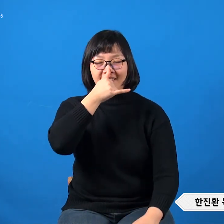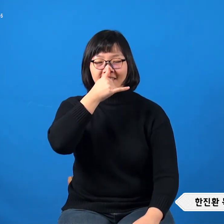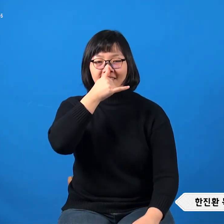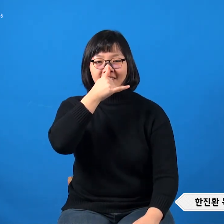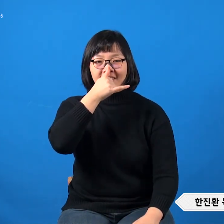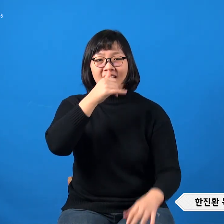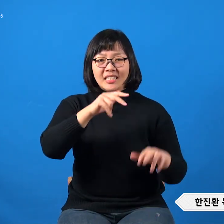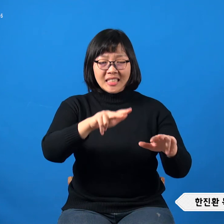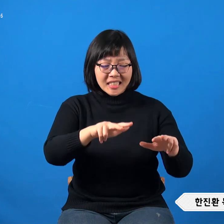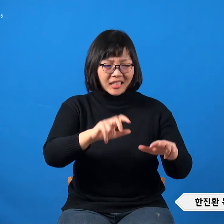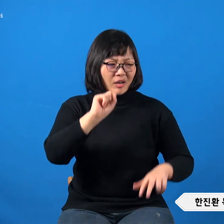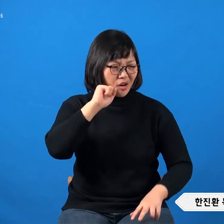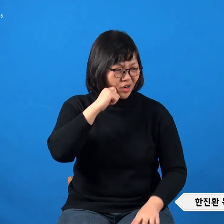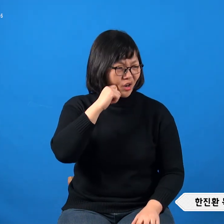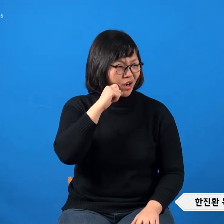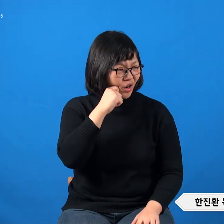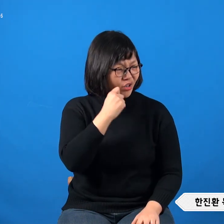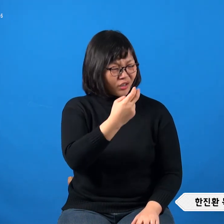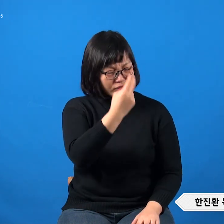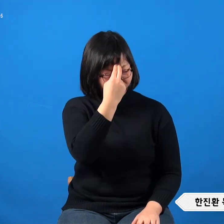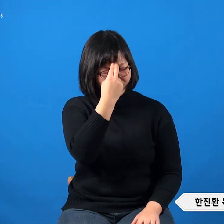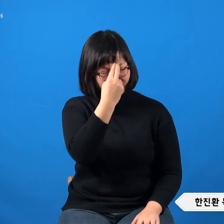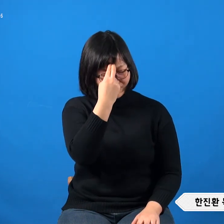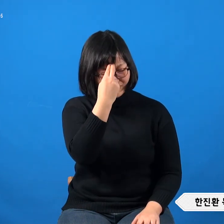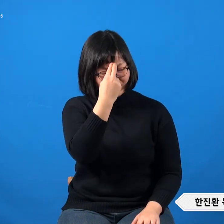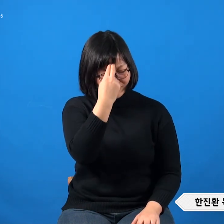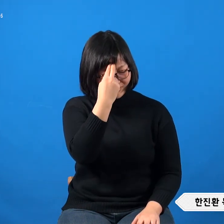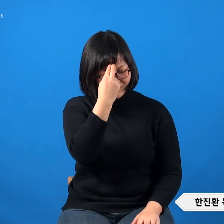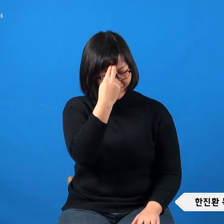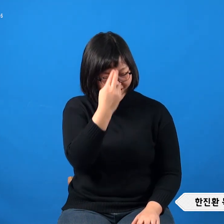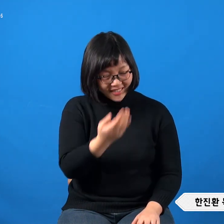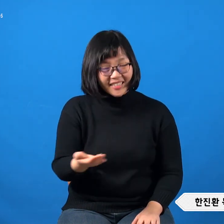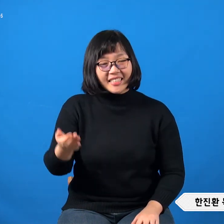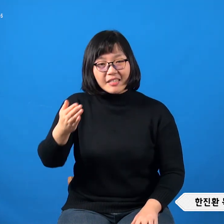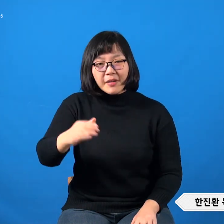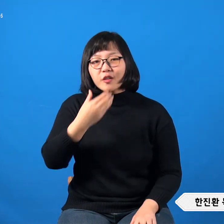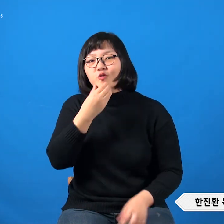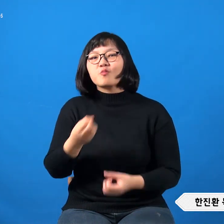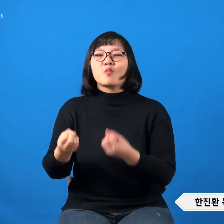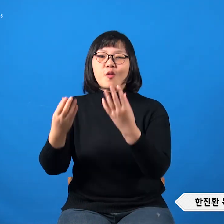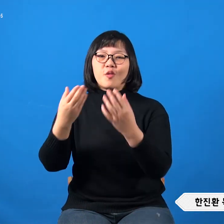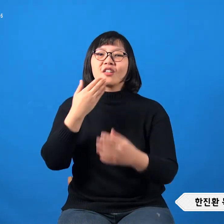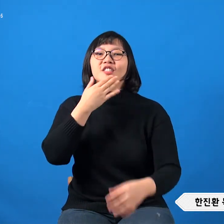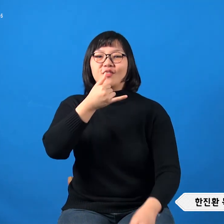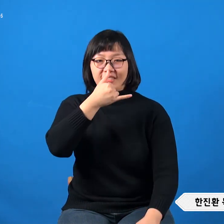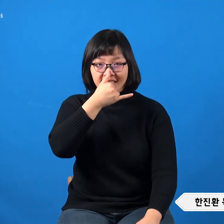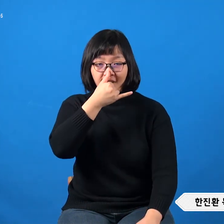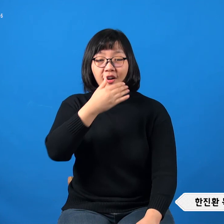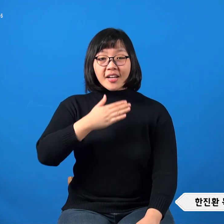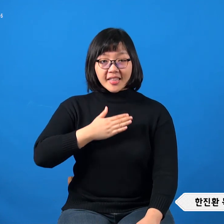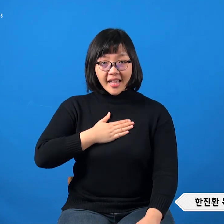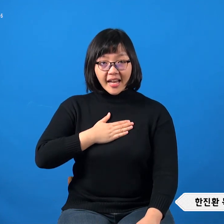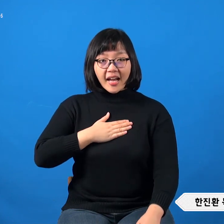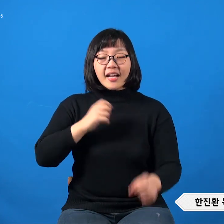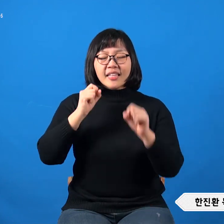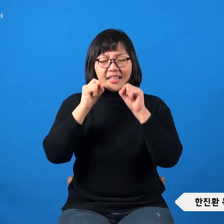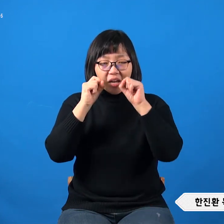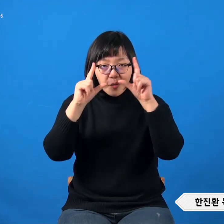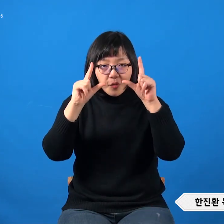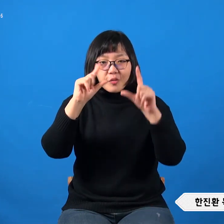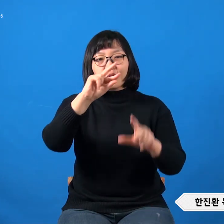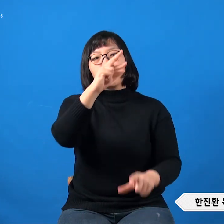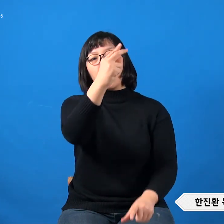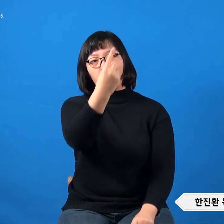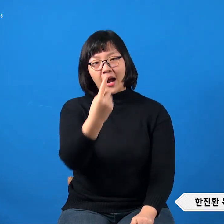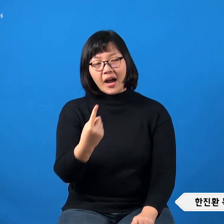있습니다. 내가 깨닫고 돌이키기만 할 수 있다면 축복이 될 수 있습니다. 폭풍 속에서 주님의